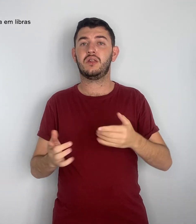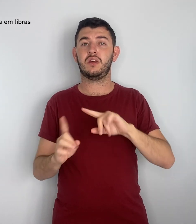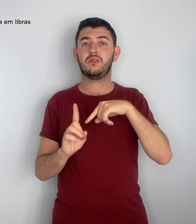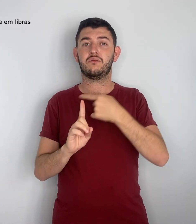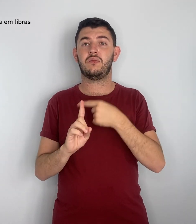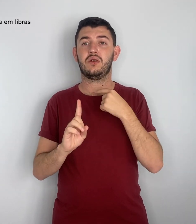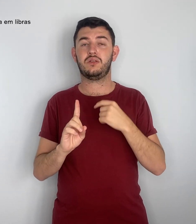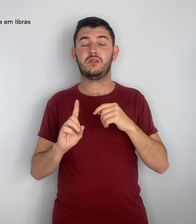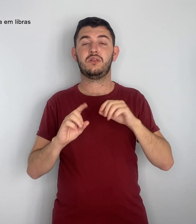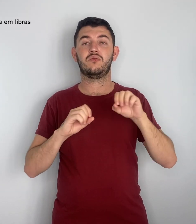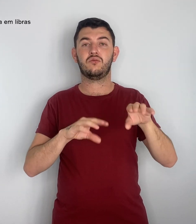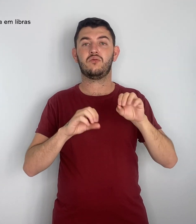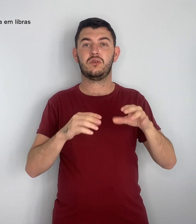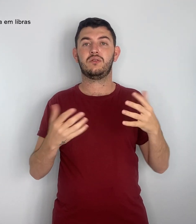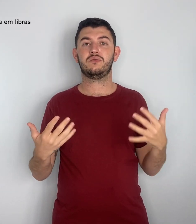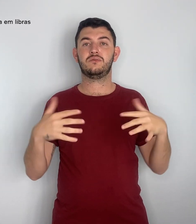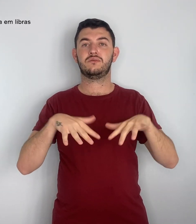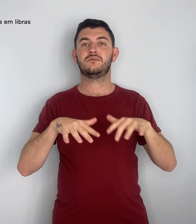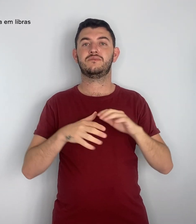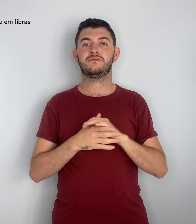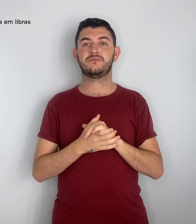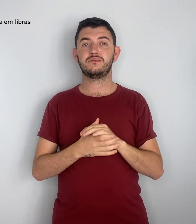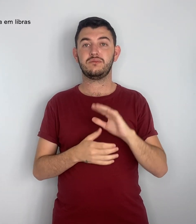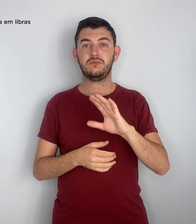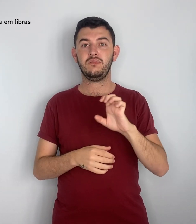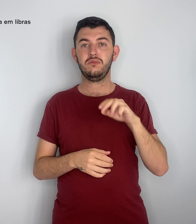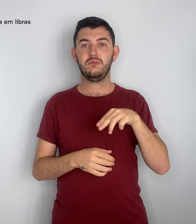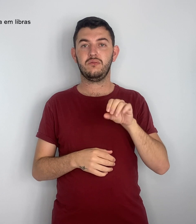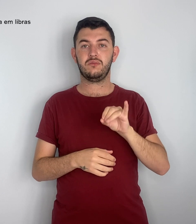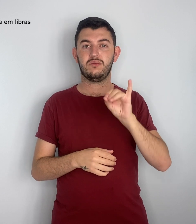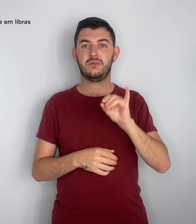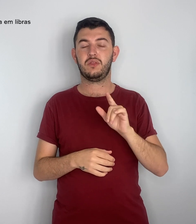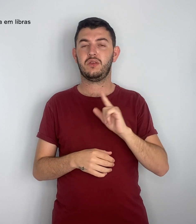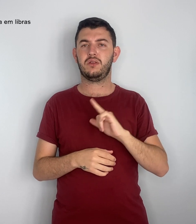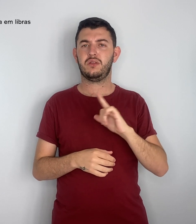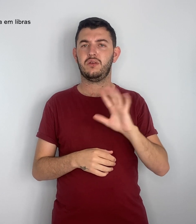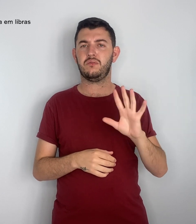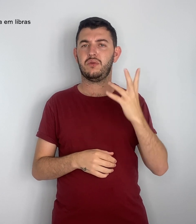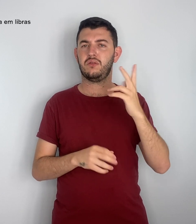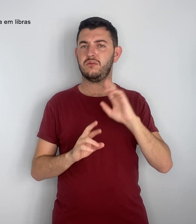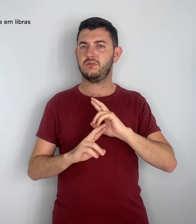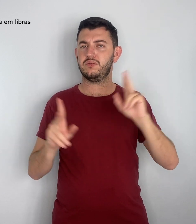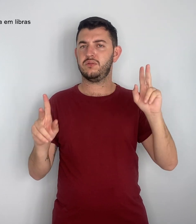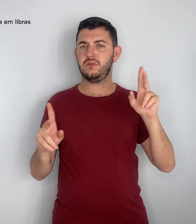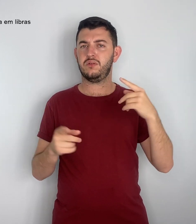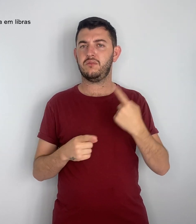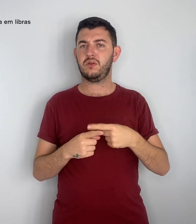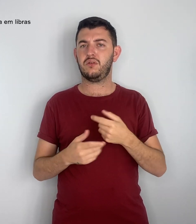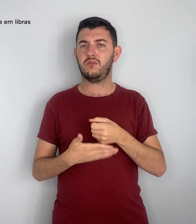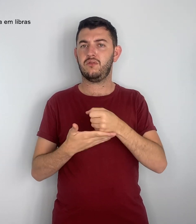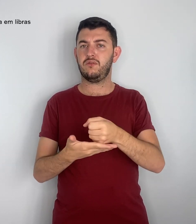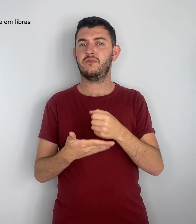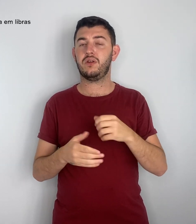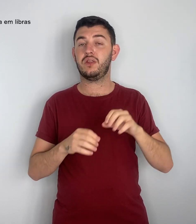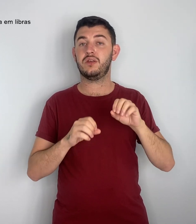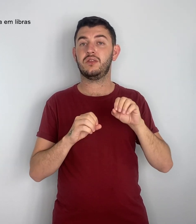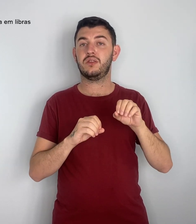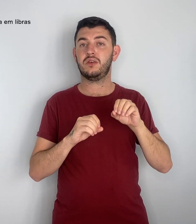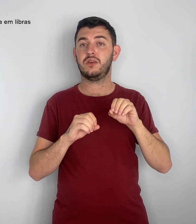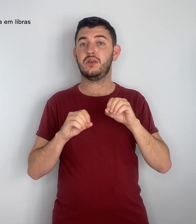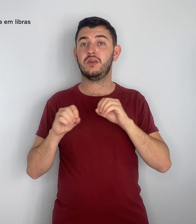O SEMI tem uma realidade diferenciada por oferecer ensino integrado e